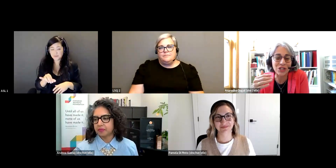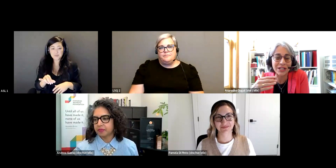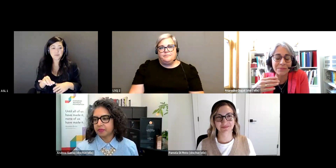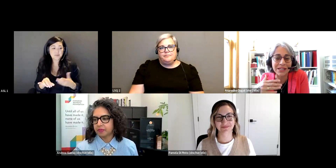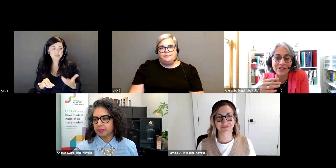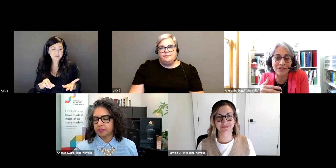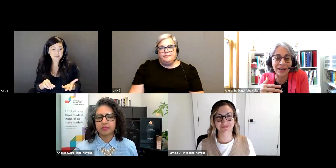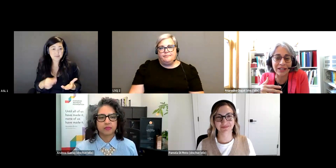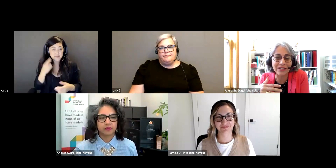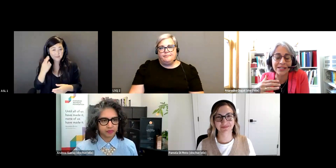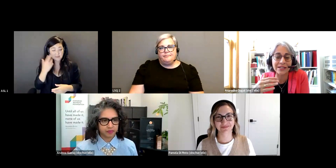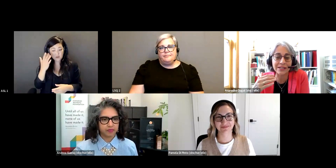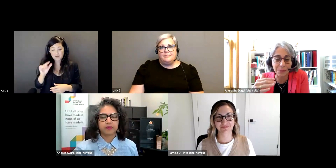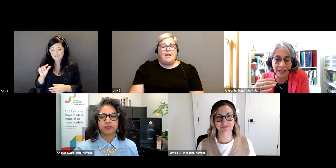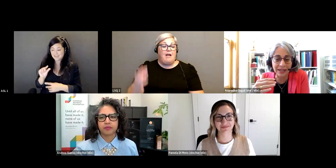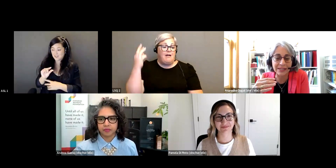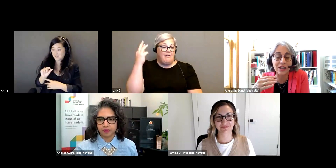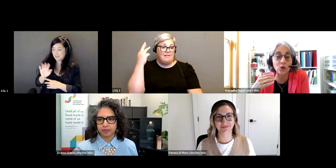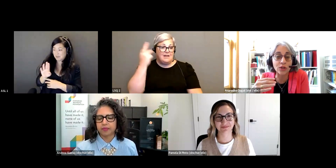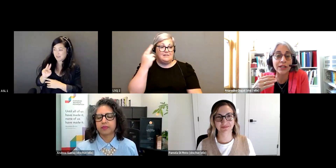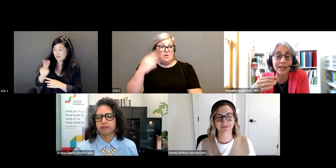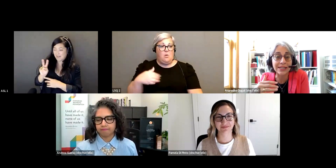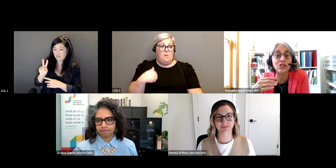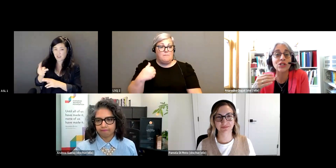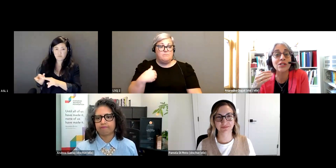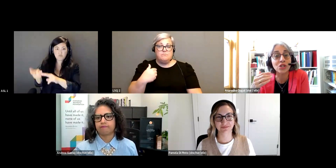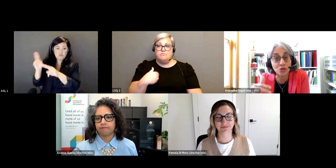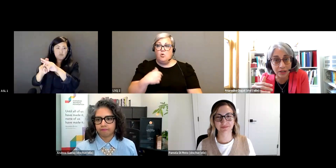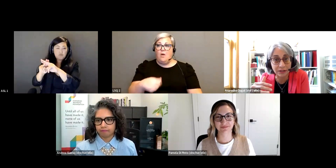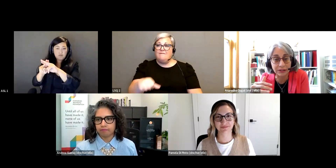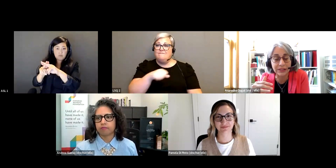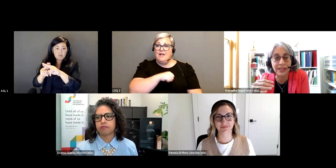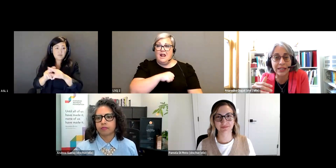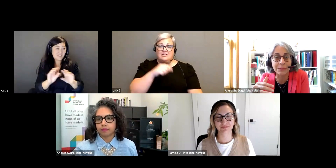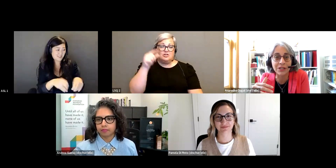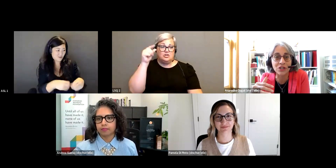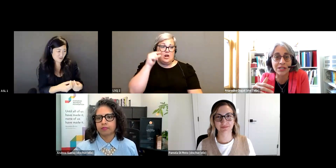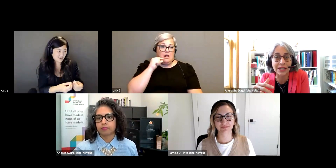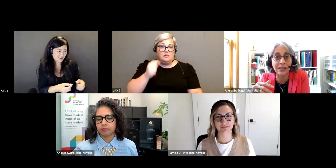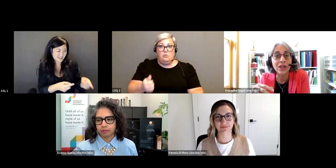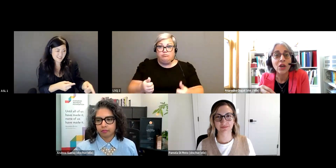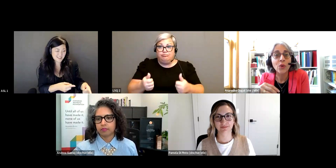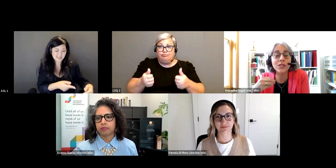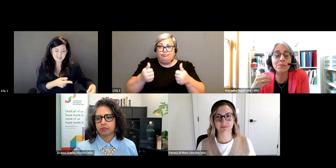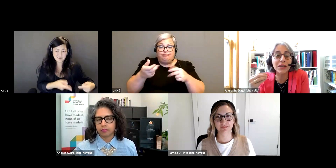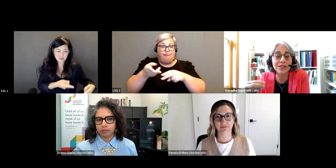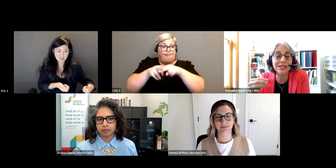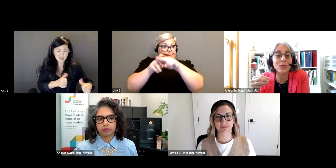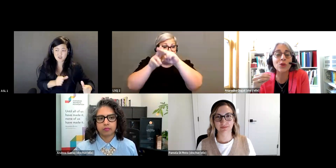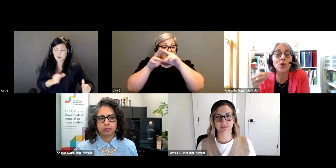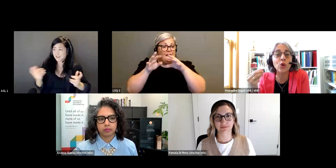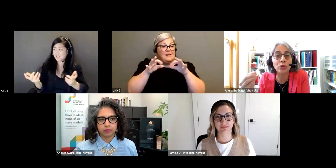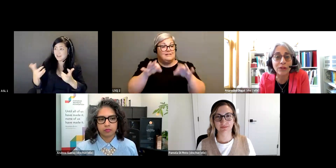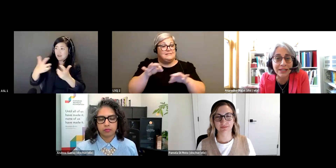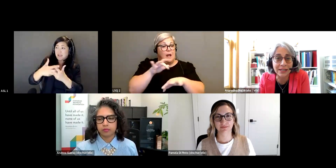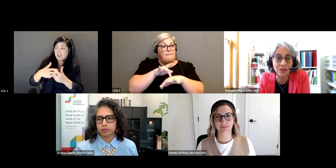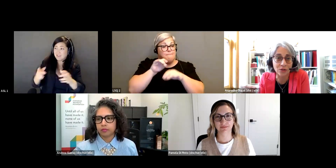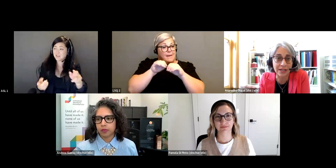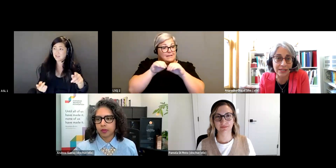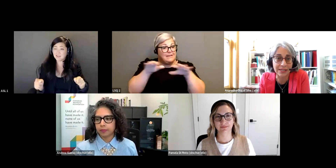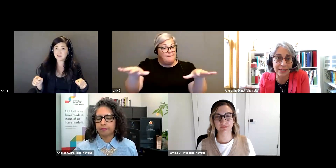Nous savons que la raison pour laquelle la violence genrée a connu une hausse pendant la pandémie,